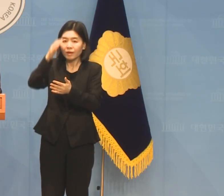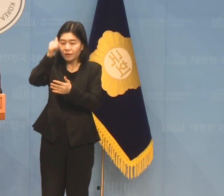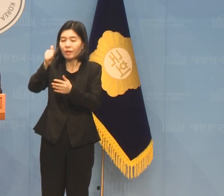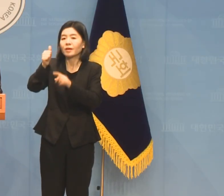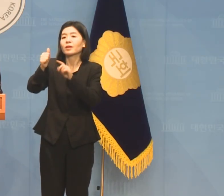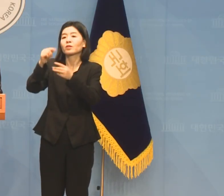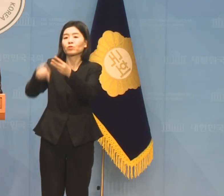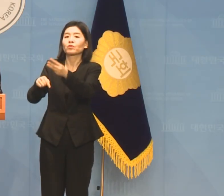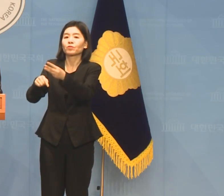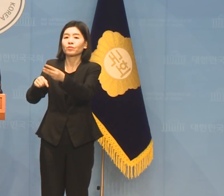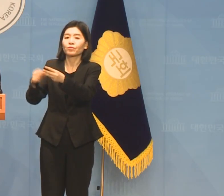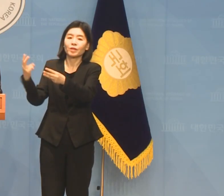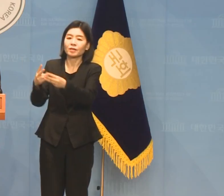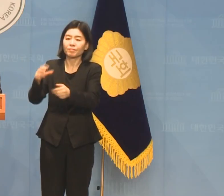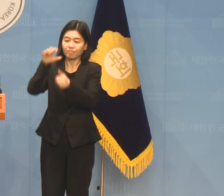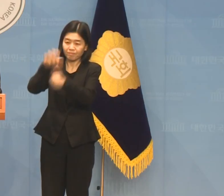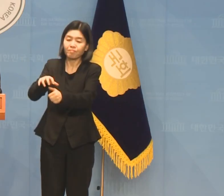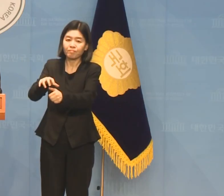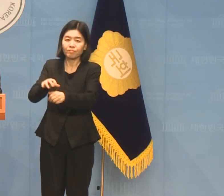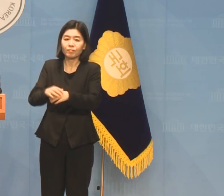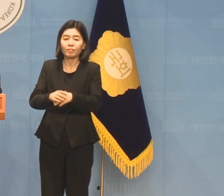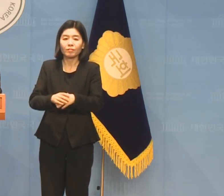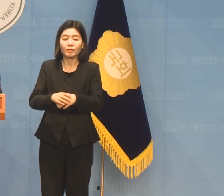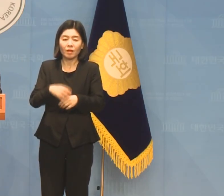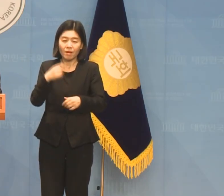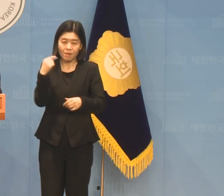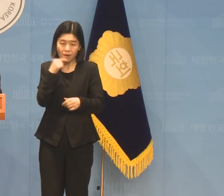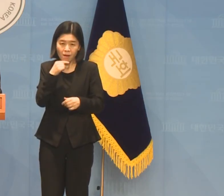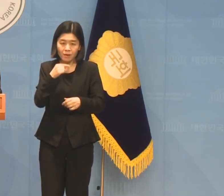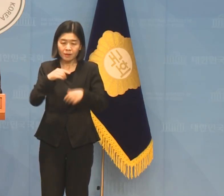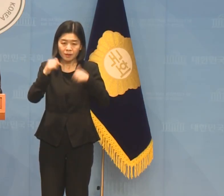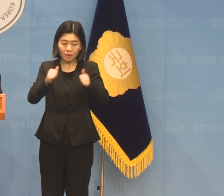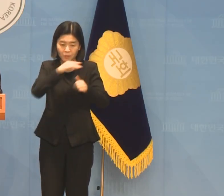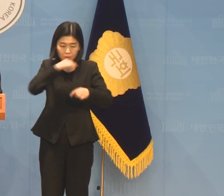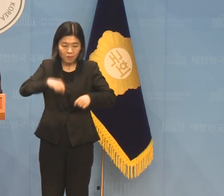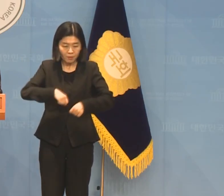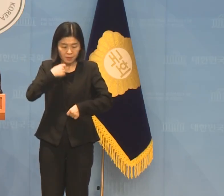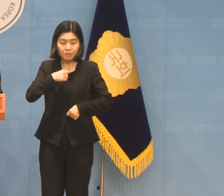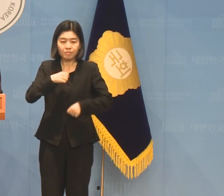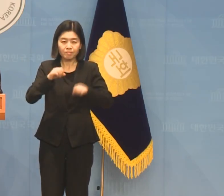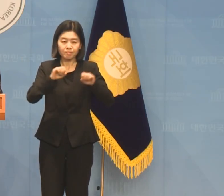재판으로 사법정의가 살아있음을 증명하십시오.